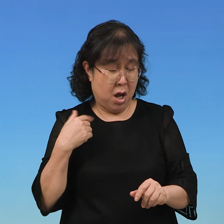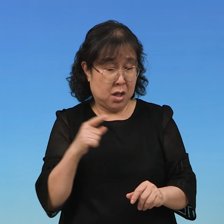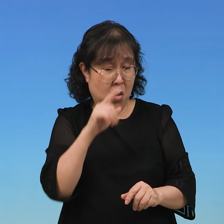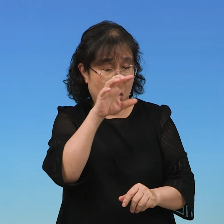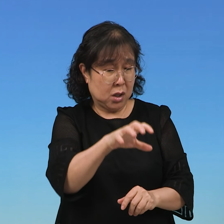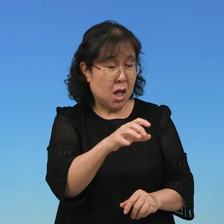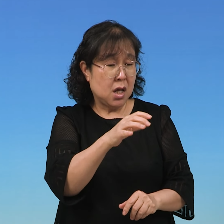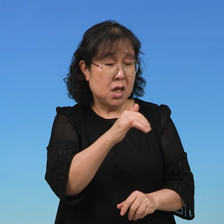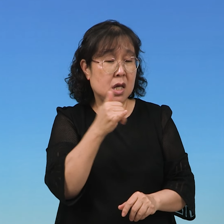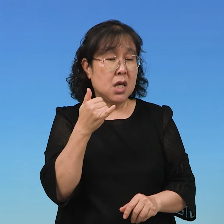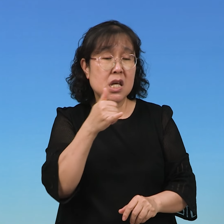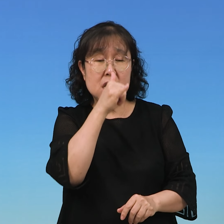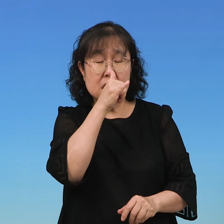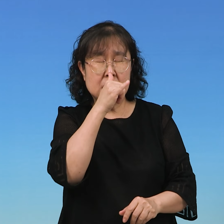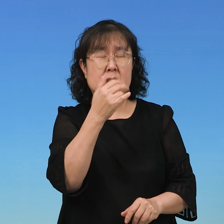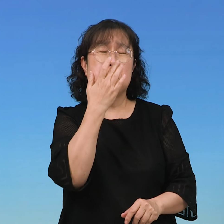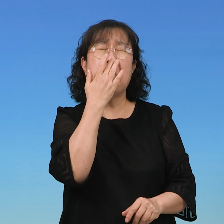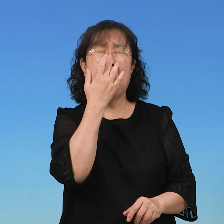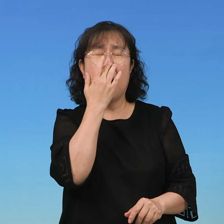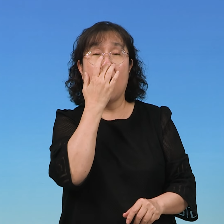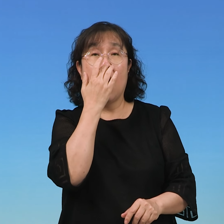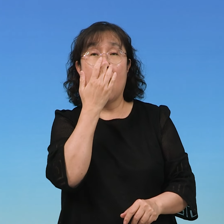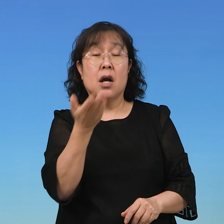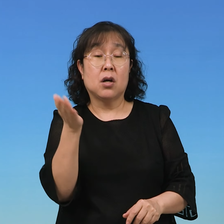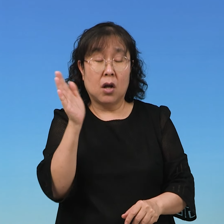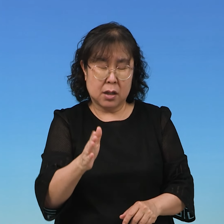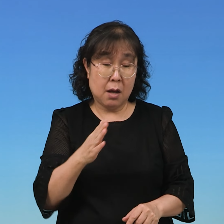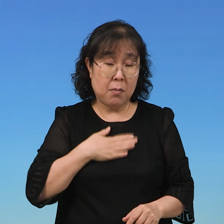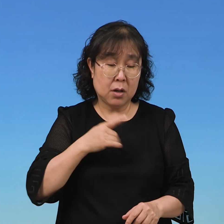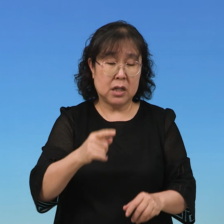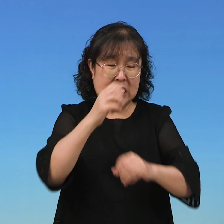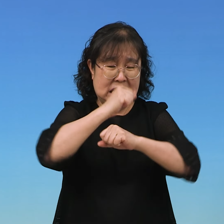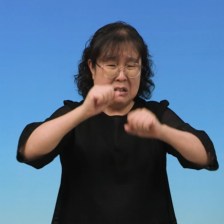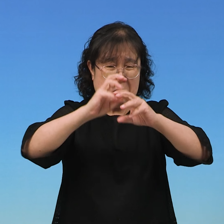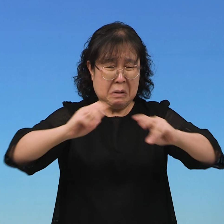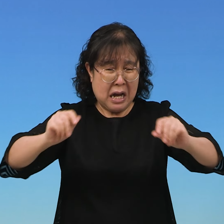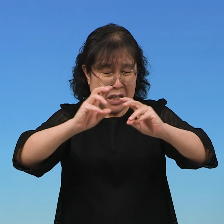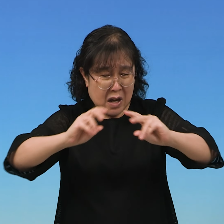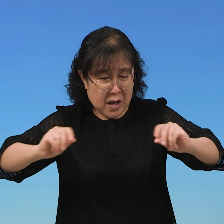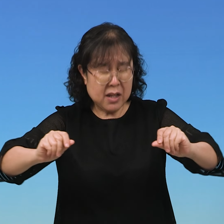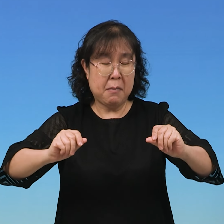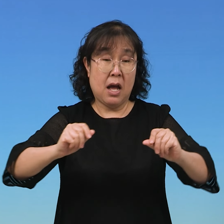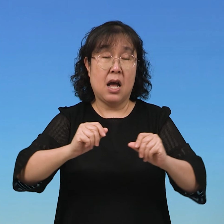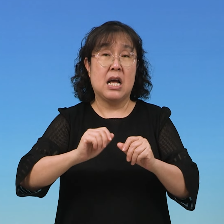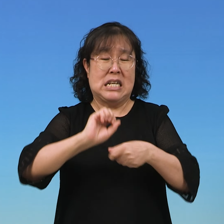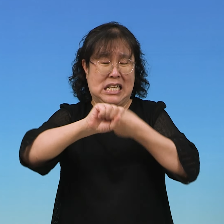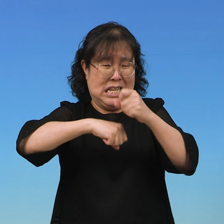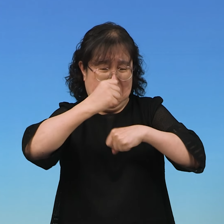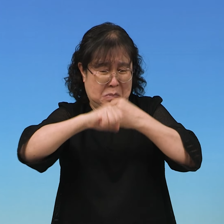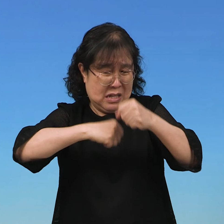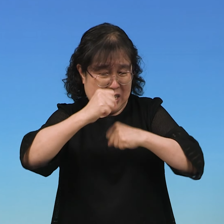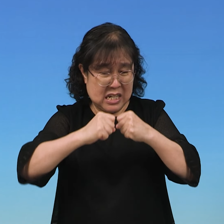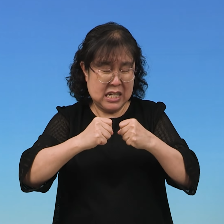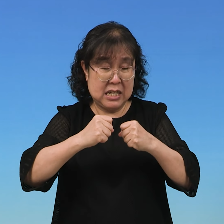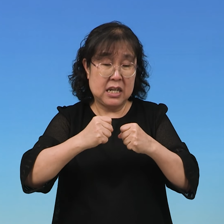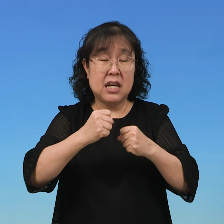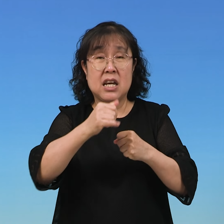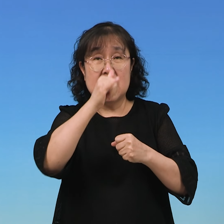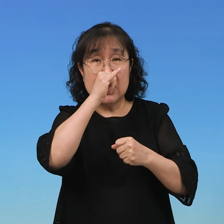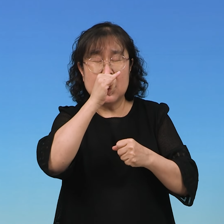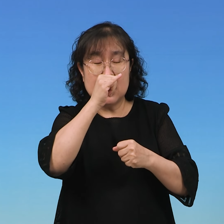자기가 머물러 있는 상황인데, 그 상황에서 하나님께서 사나운 들짐승이 우르대고 있는 그 상황에